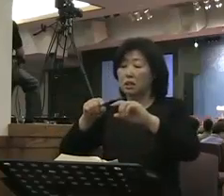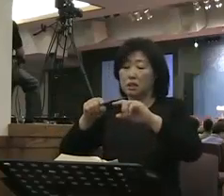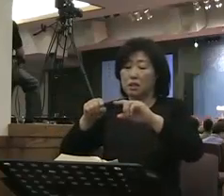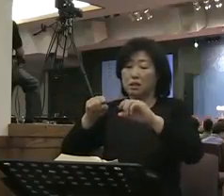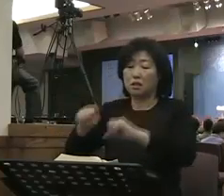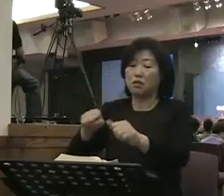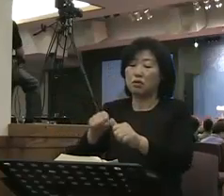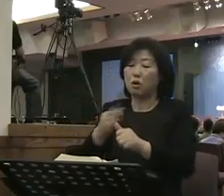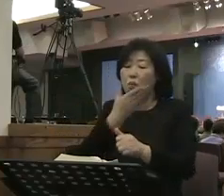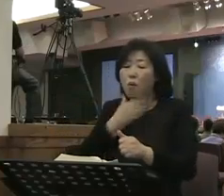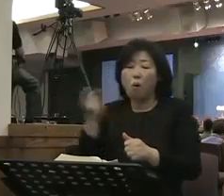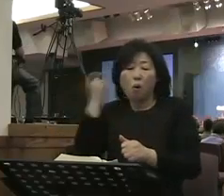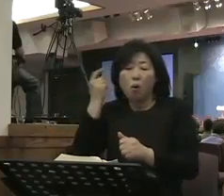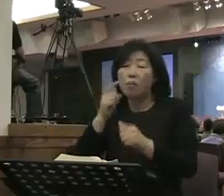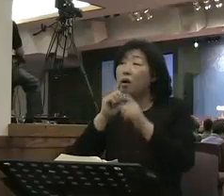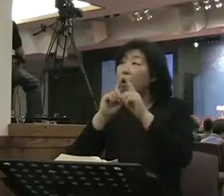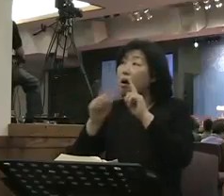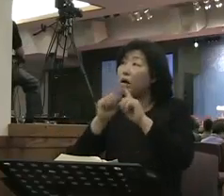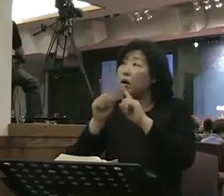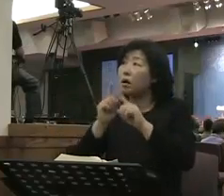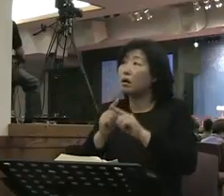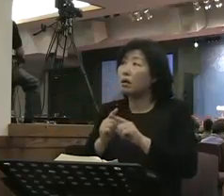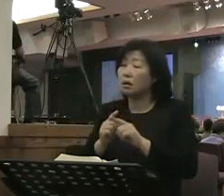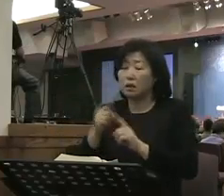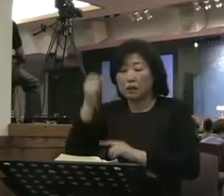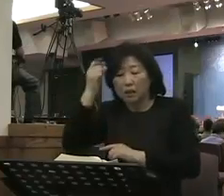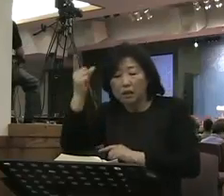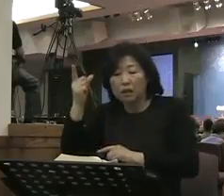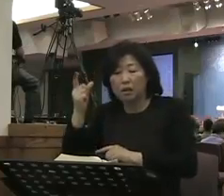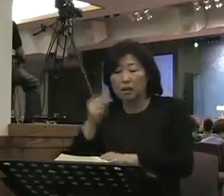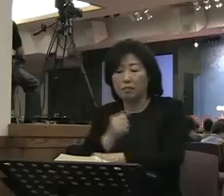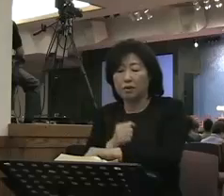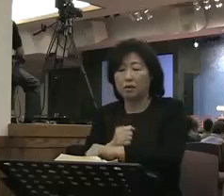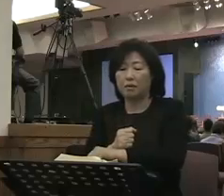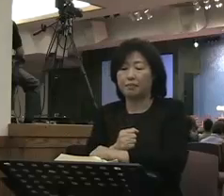능력은 복음의 언어뿐이 없구나, 이것을 깨달아야 합니다.